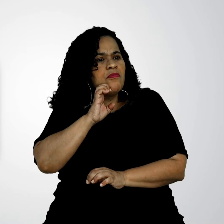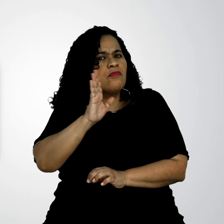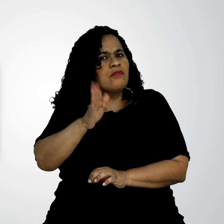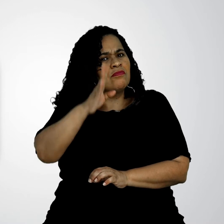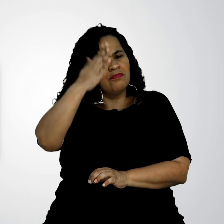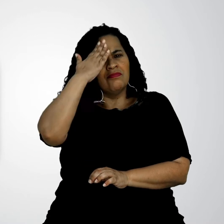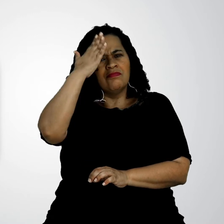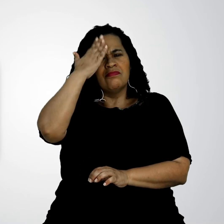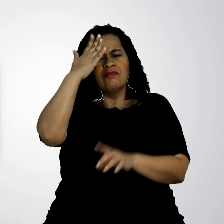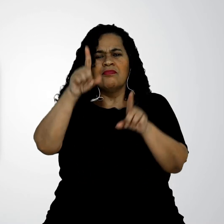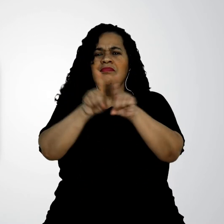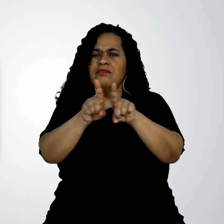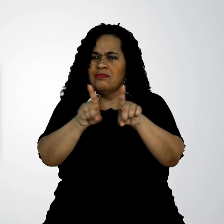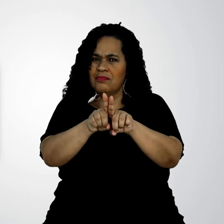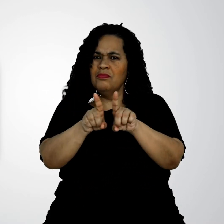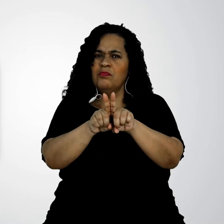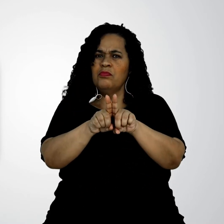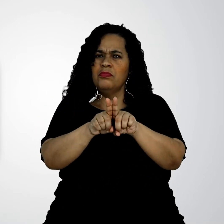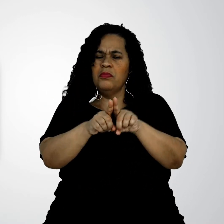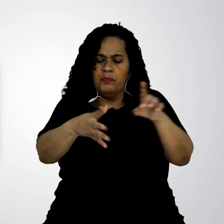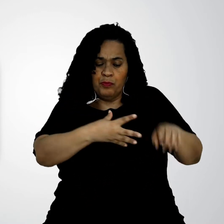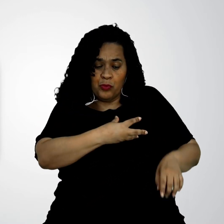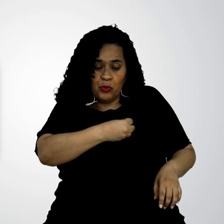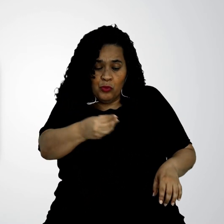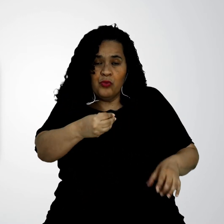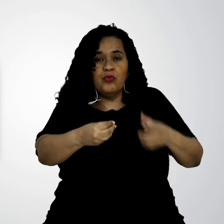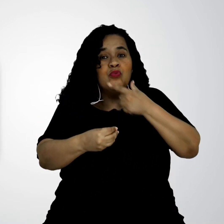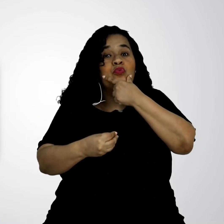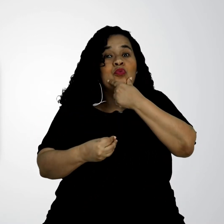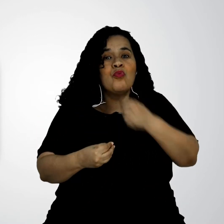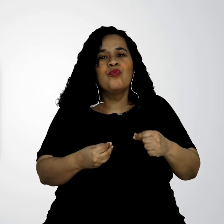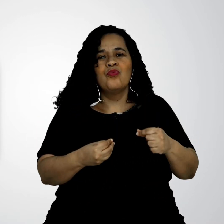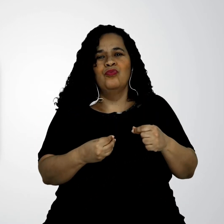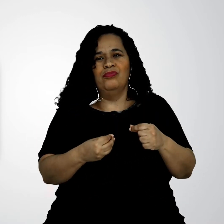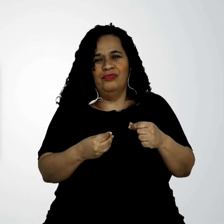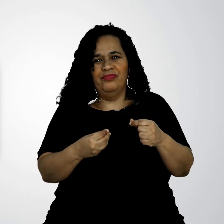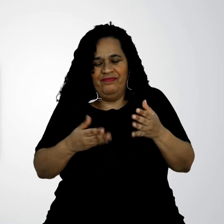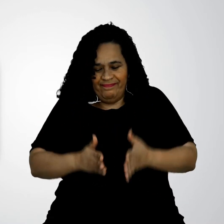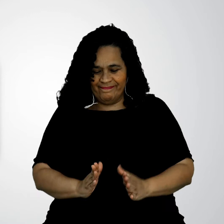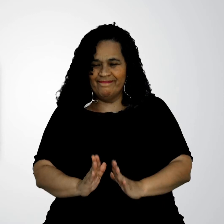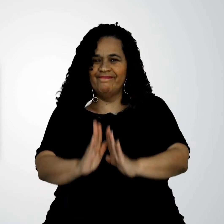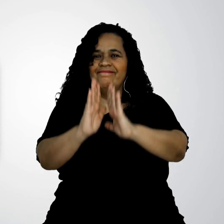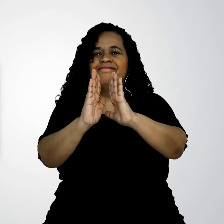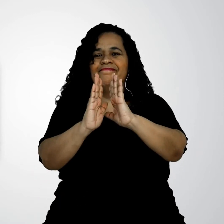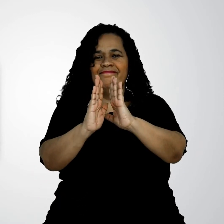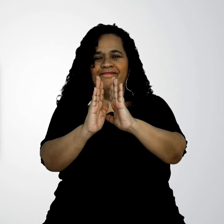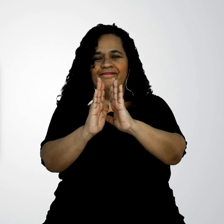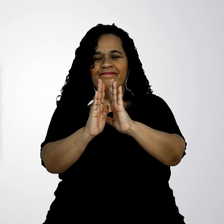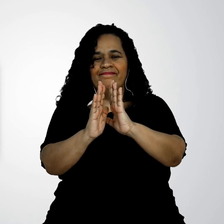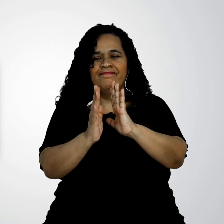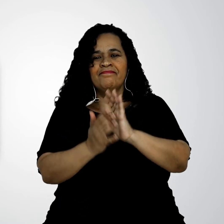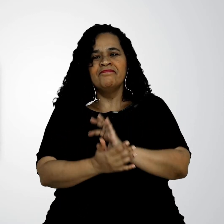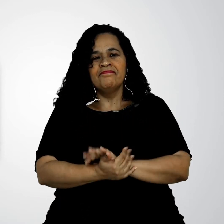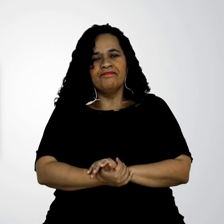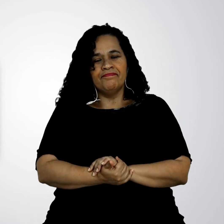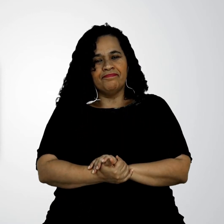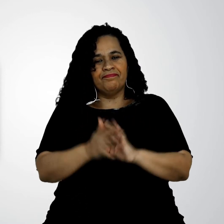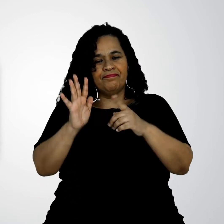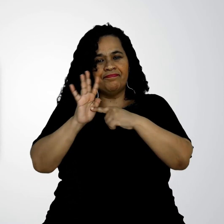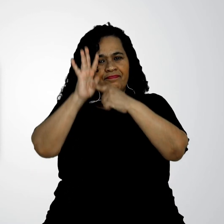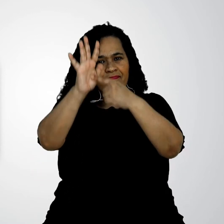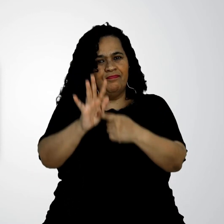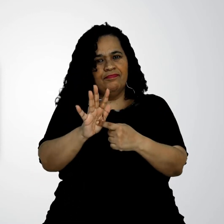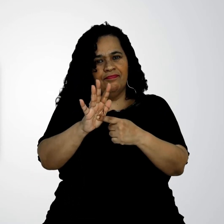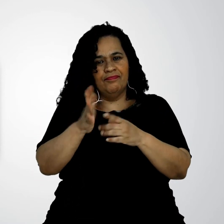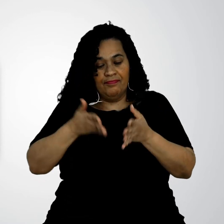Um macho, né? Então, pela questão biológica, a gente percebe claramente ali que ela define justamente por ter